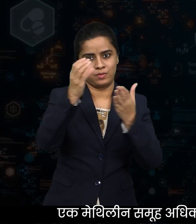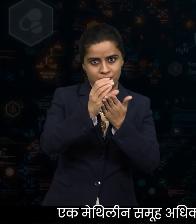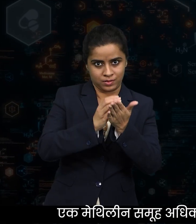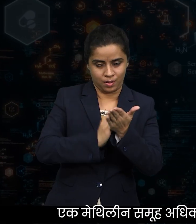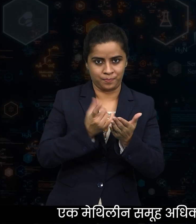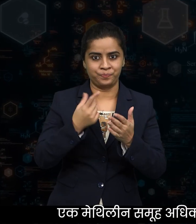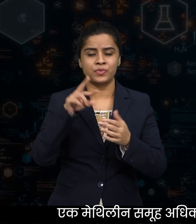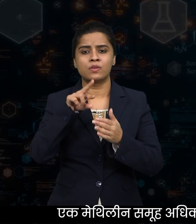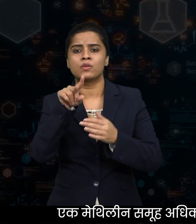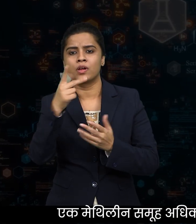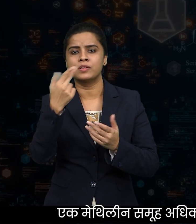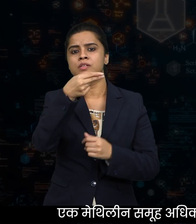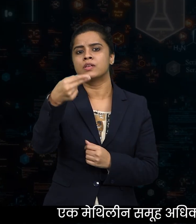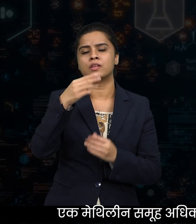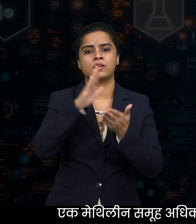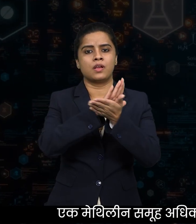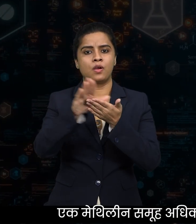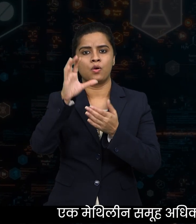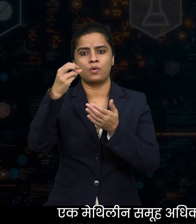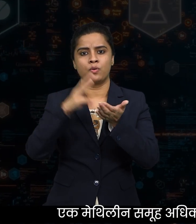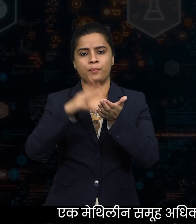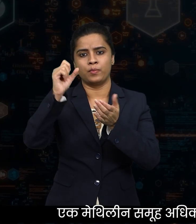और इसलिए उन्हें समरूप कहा जाता है।